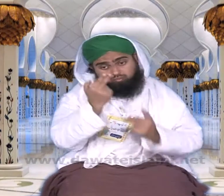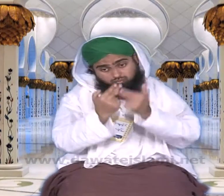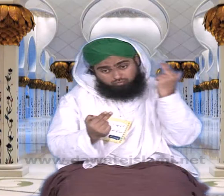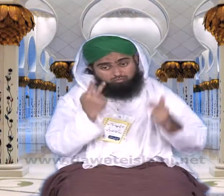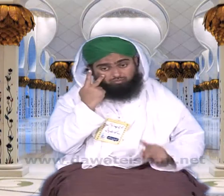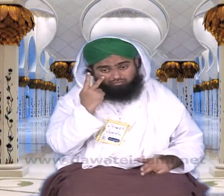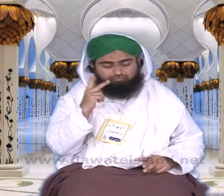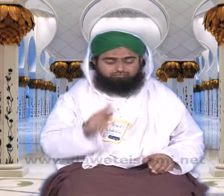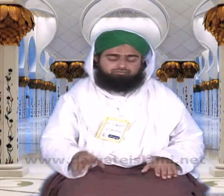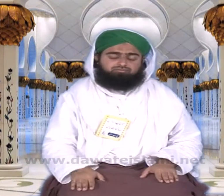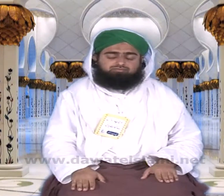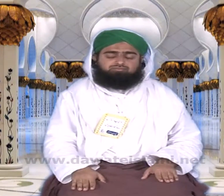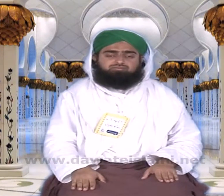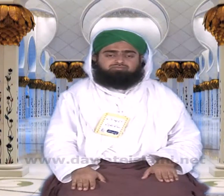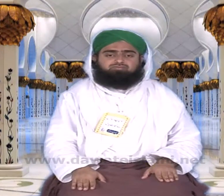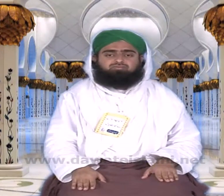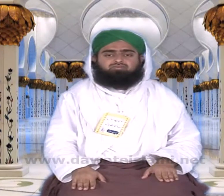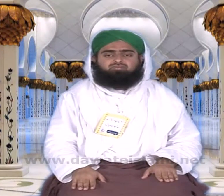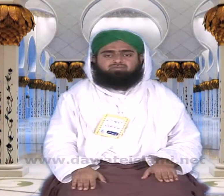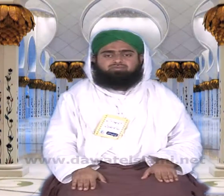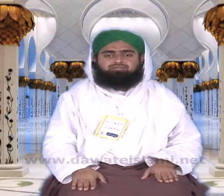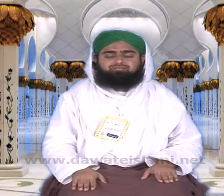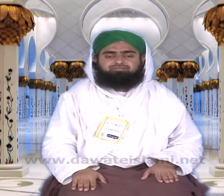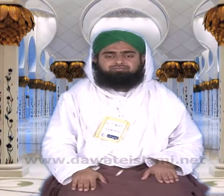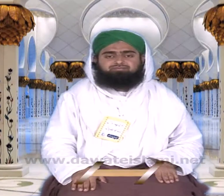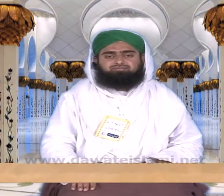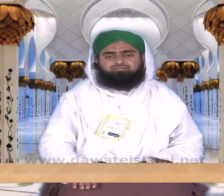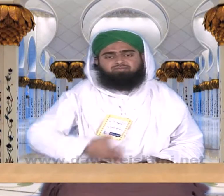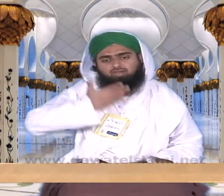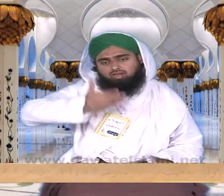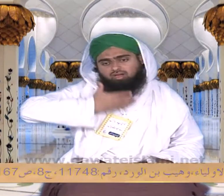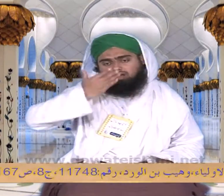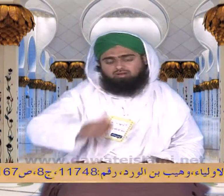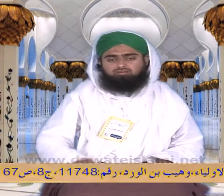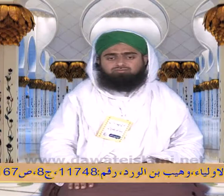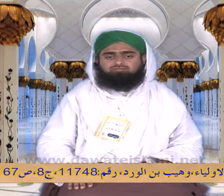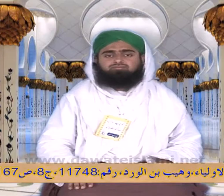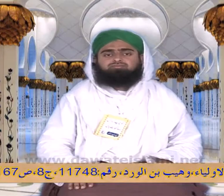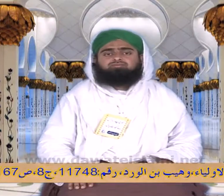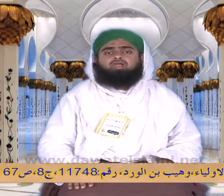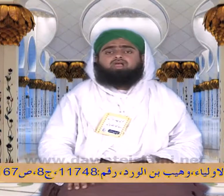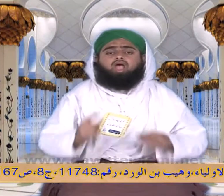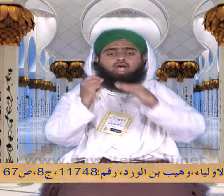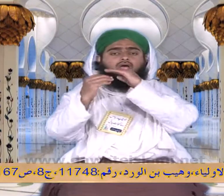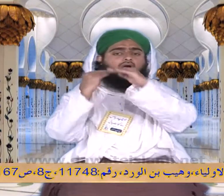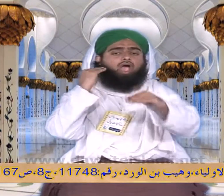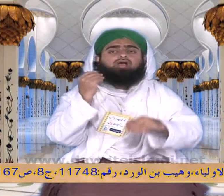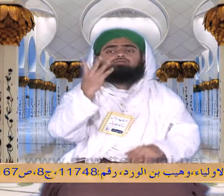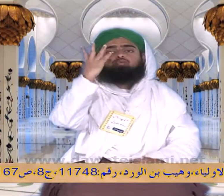سنیو بڑے غور سے سنیو حضرت سیدنا وحب رضی اللہ تعالیٰ عنہ ارشاد فرماتے ہیں کہ چوتھے